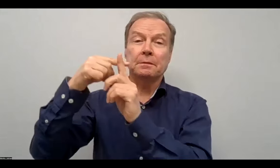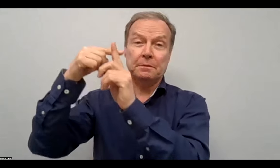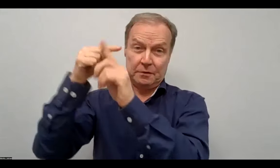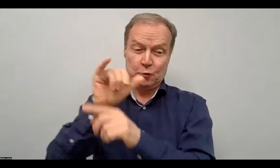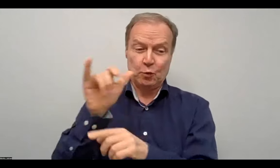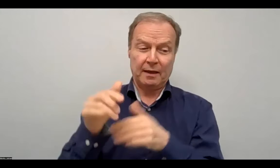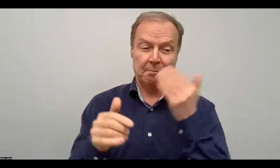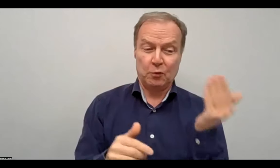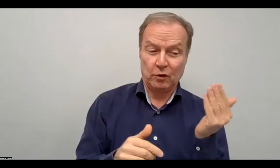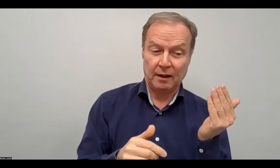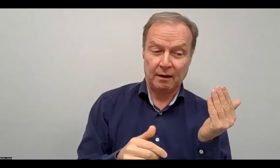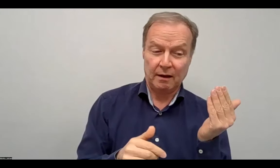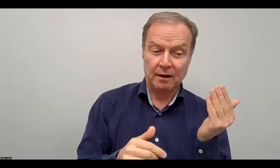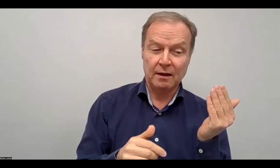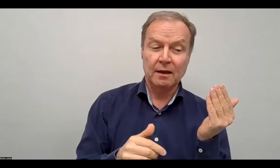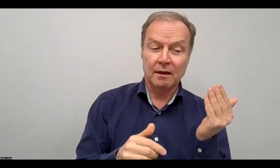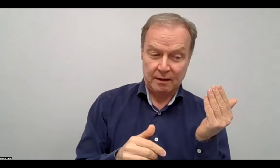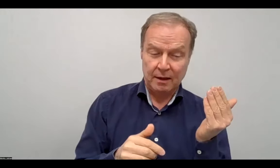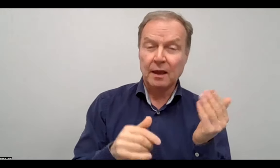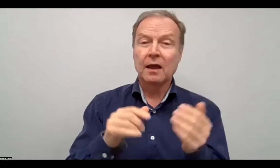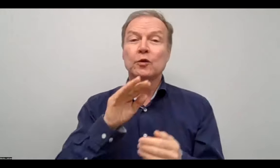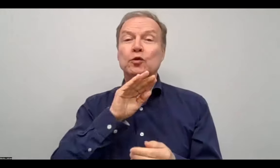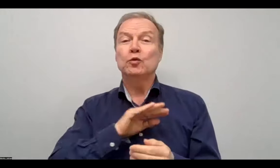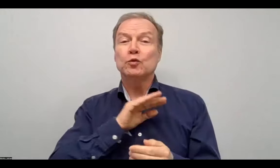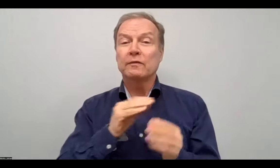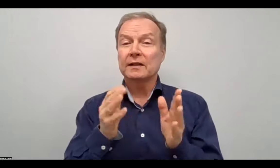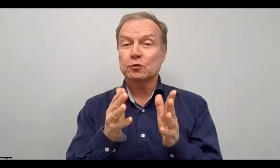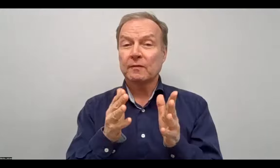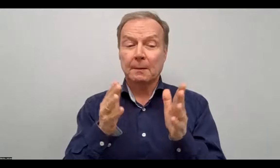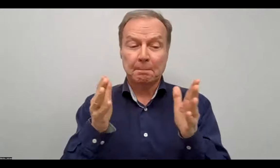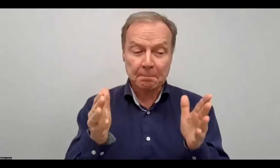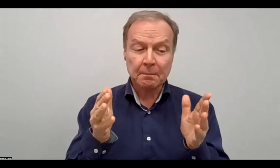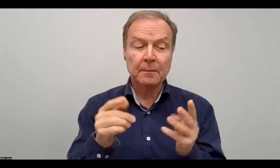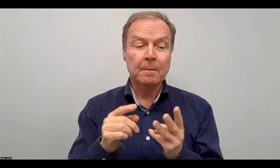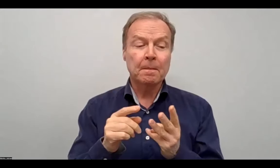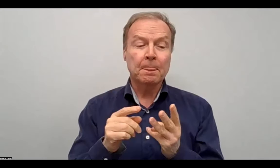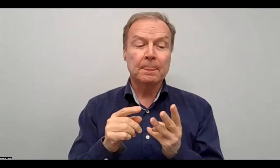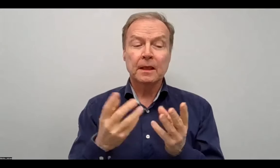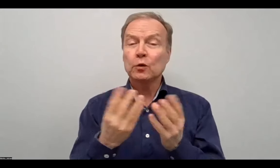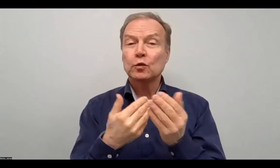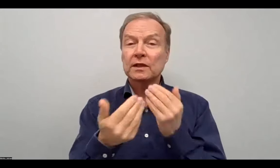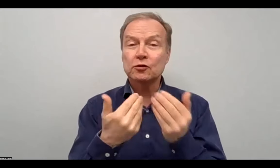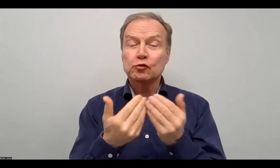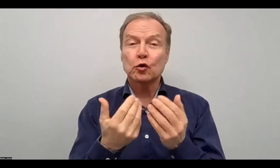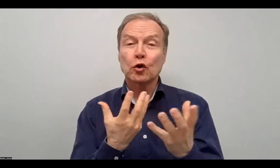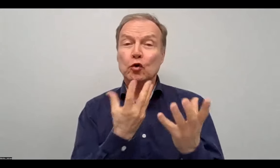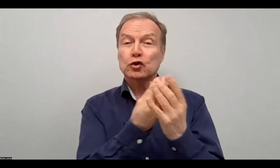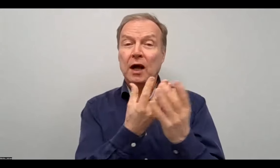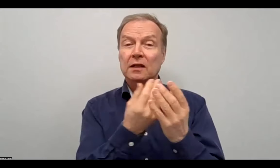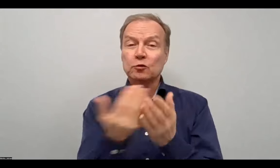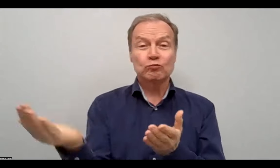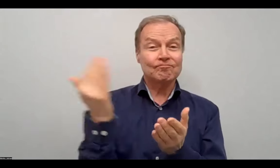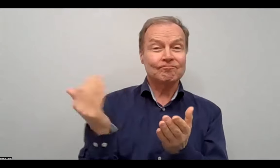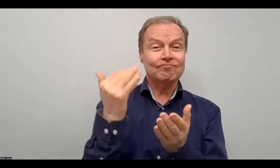puolella, mutta Ylen puolella oli paljon semmoista positiivista kehitystä. Tyytyväisyys on